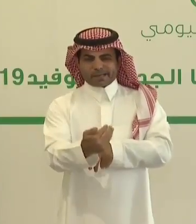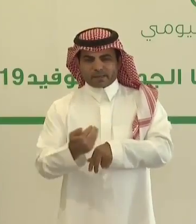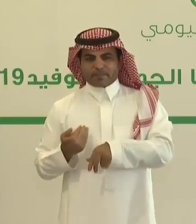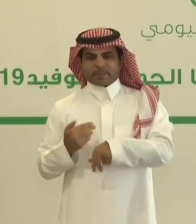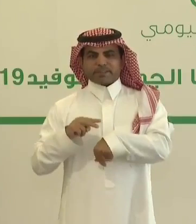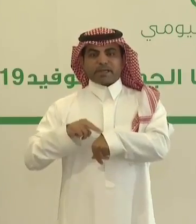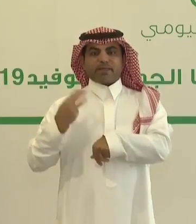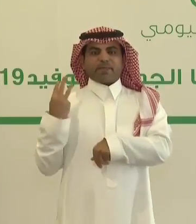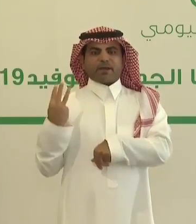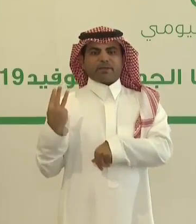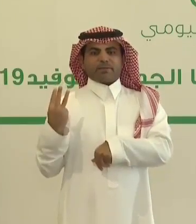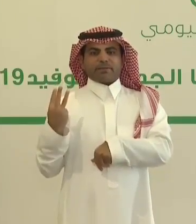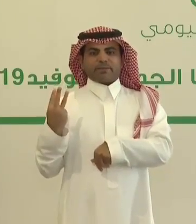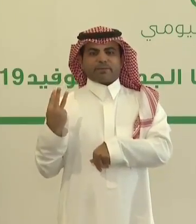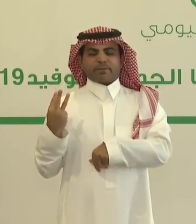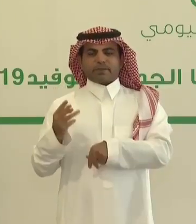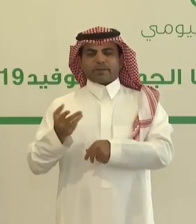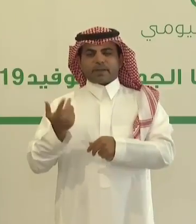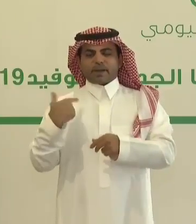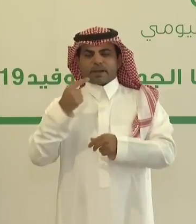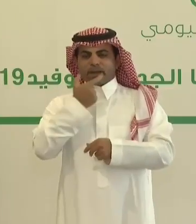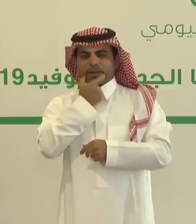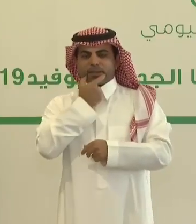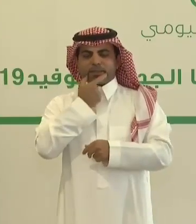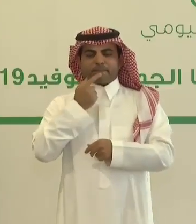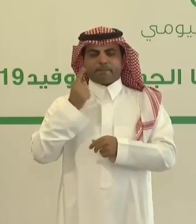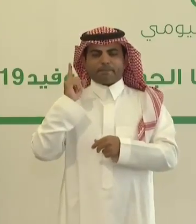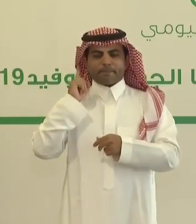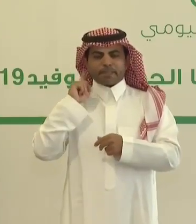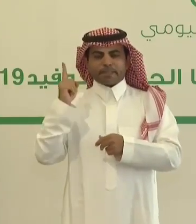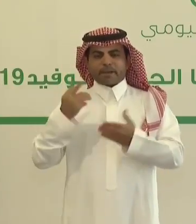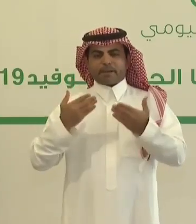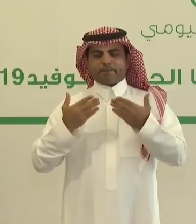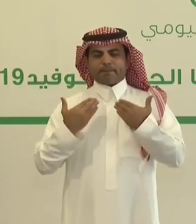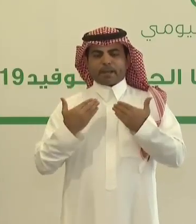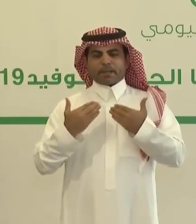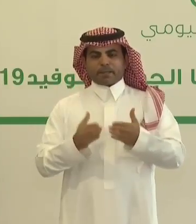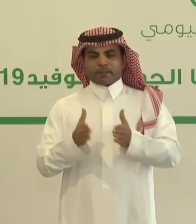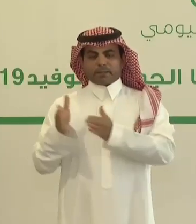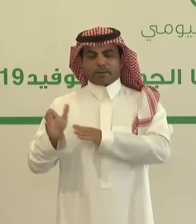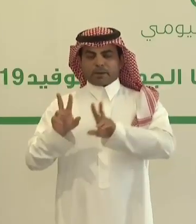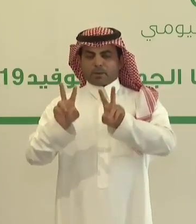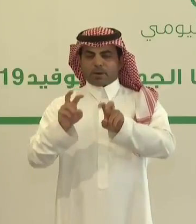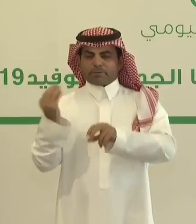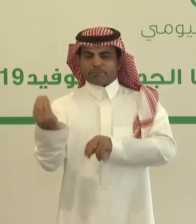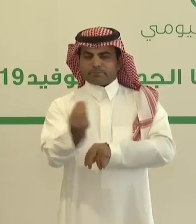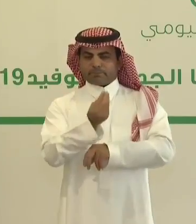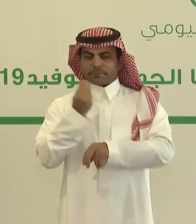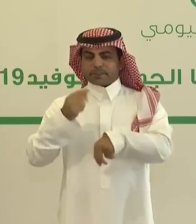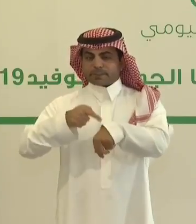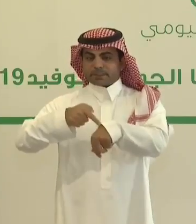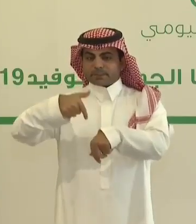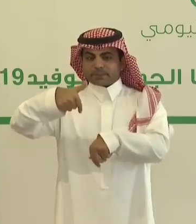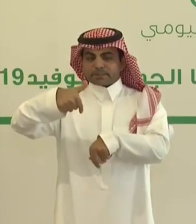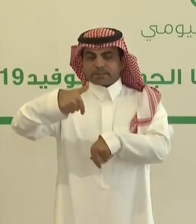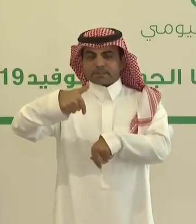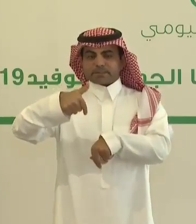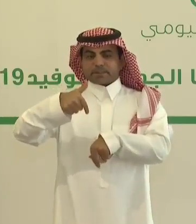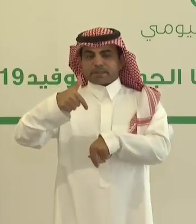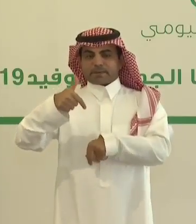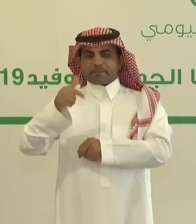لمدينة الرياض ومكة المكرمة والمدينة. أؤكد تقديم منع التجول بدايته من الساعة 7